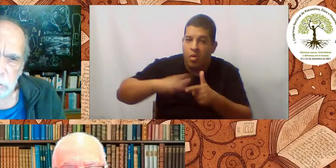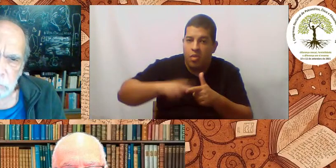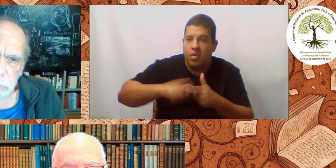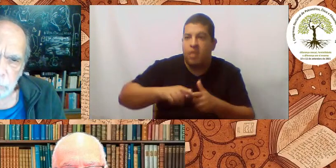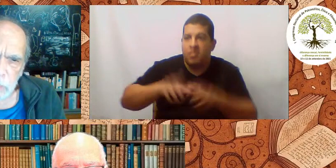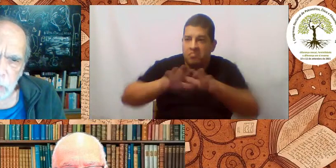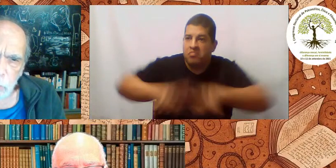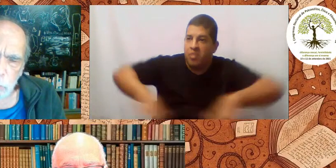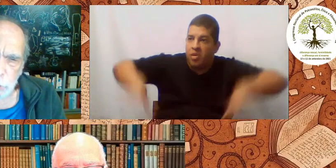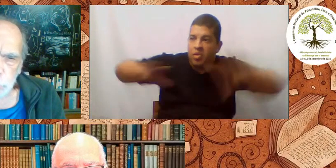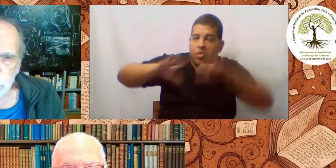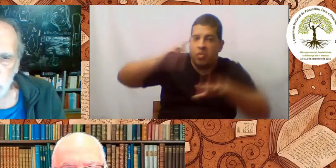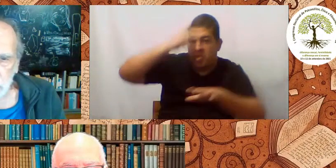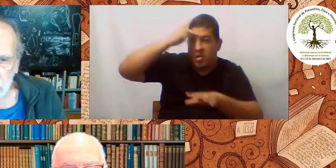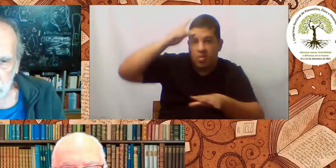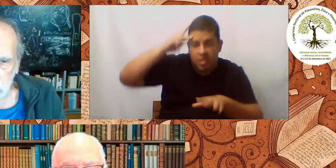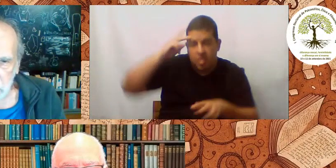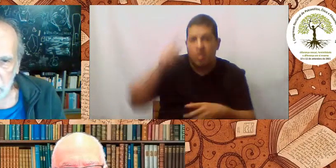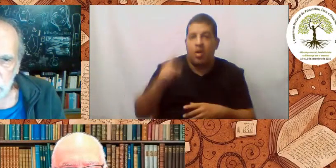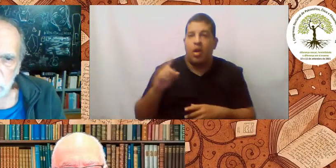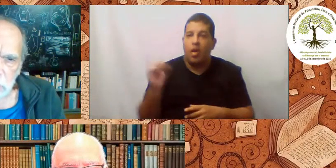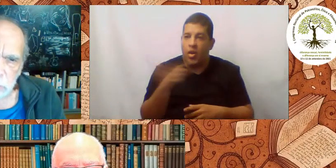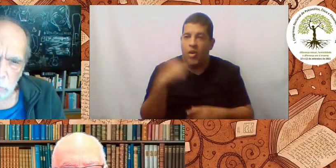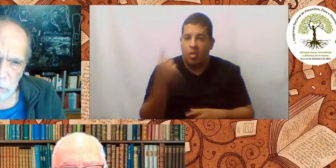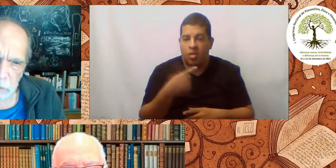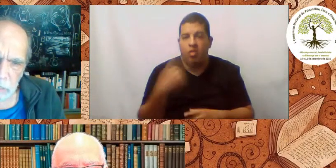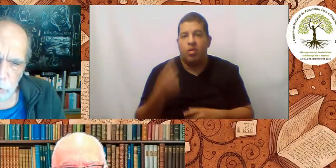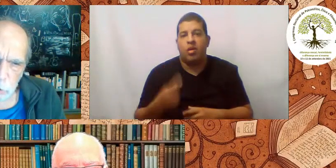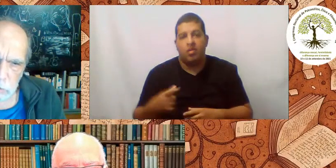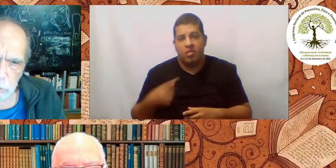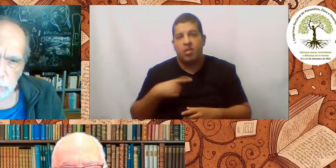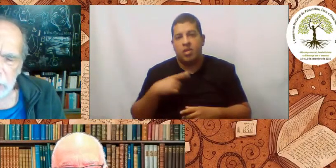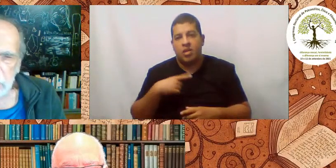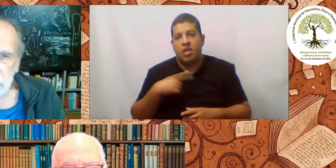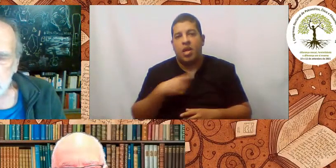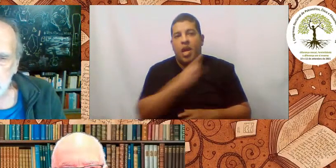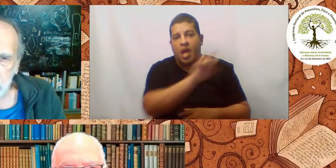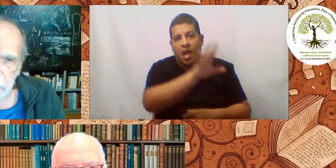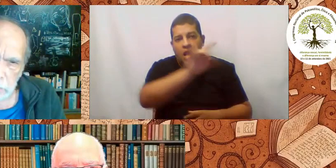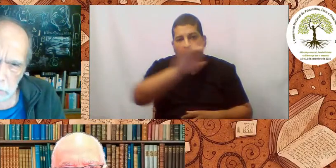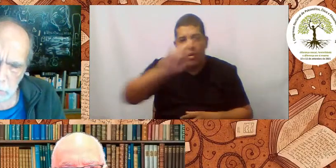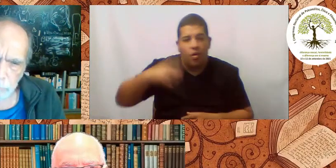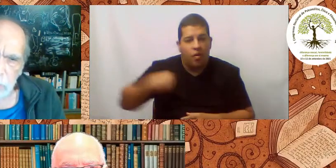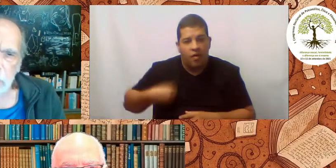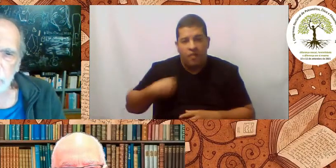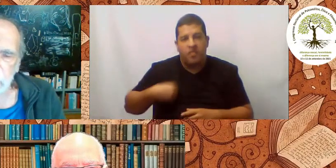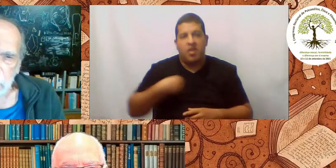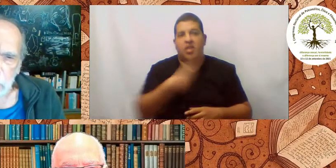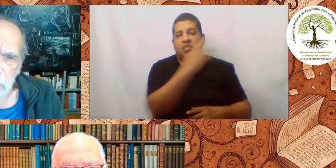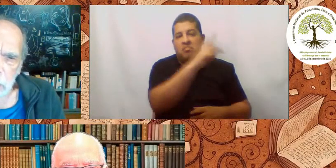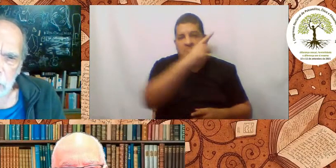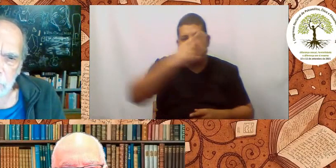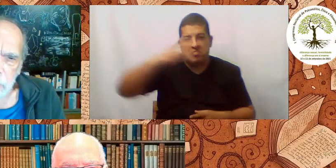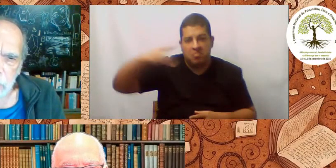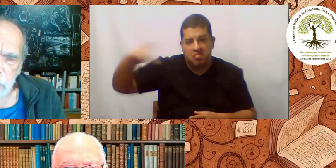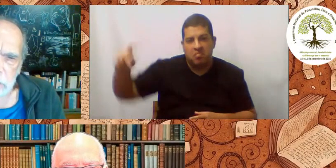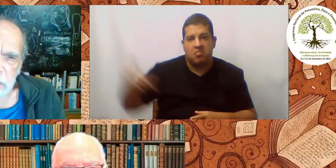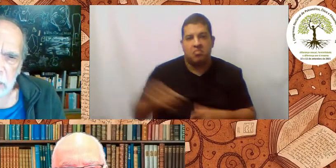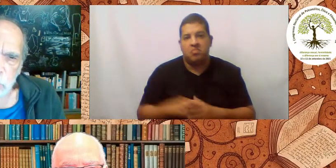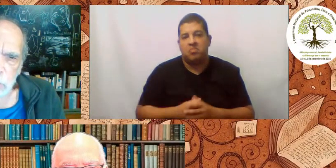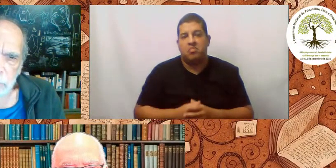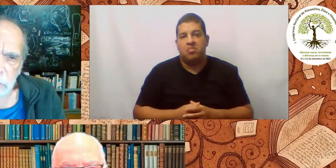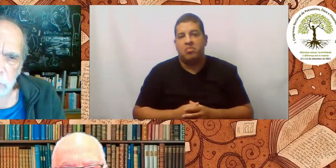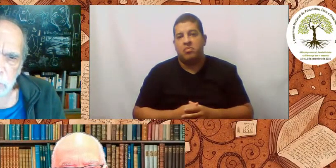gente continua recalcado as nossas maneiras, mas, né?